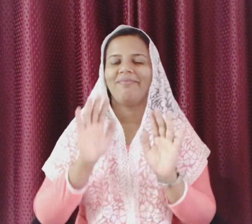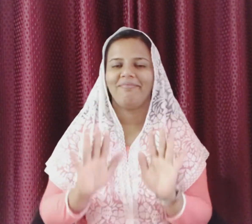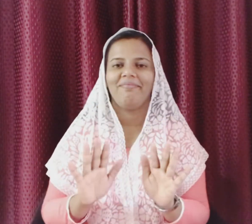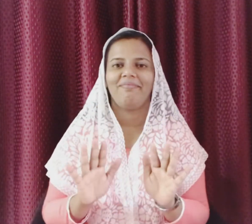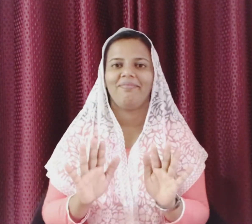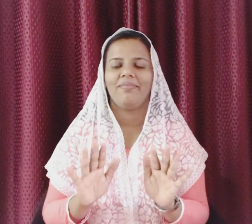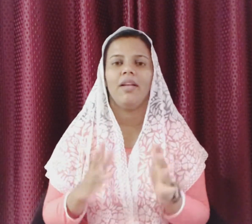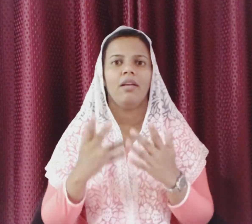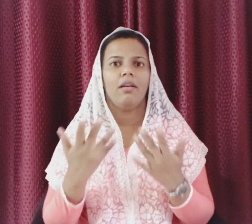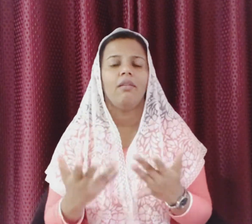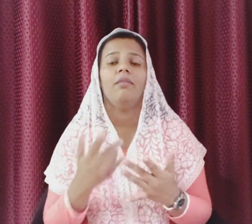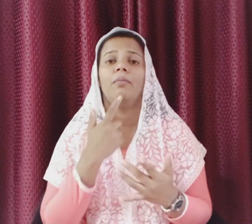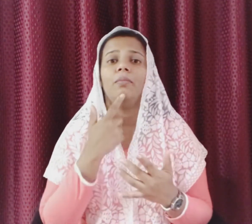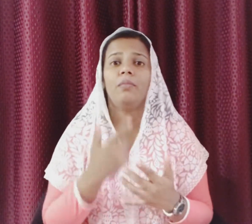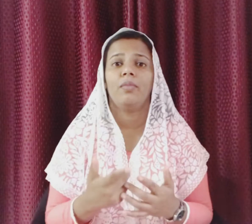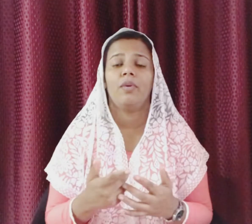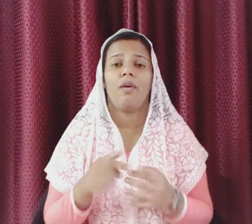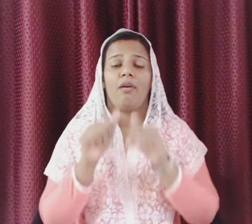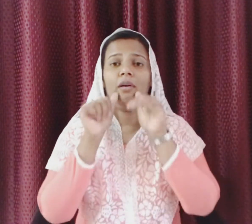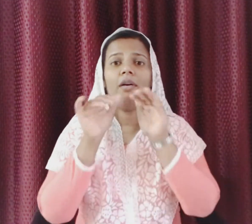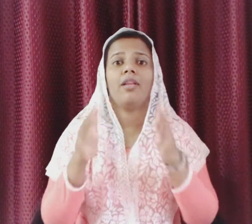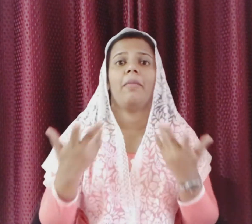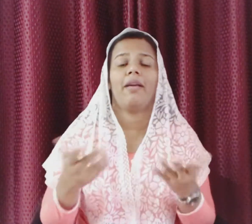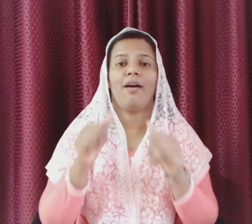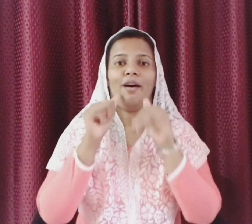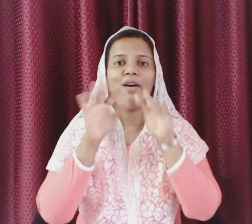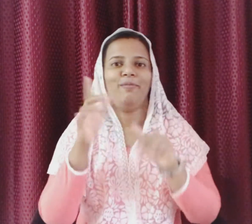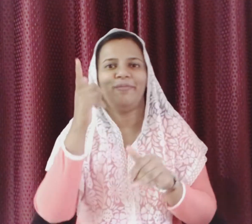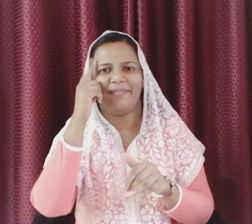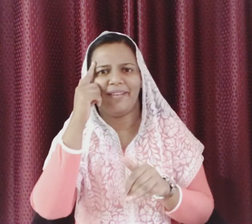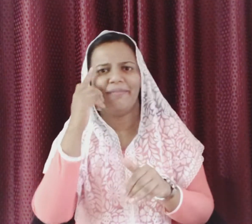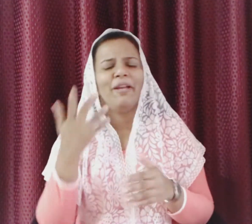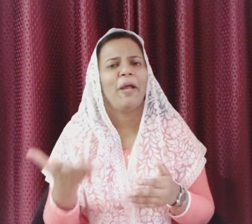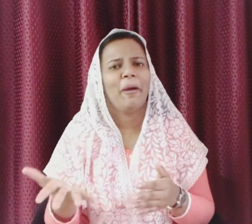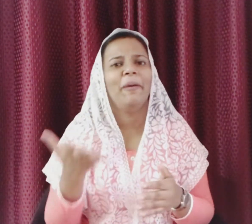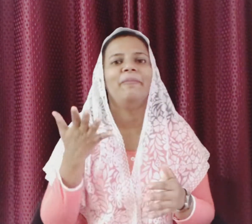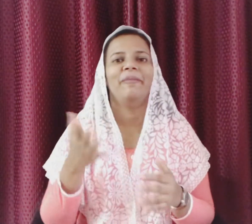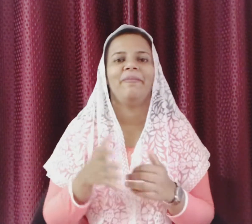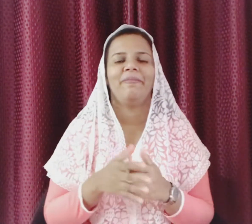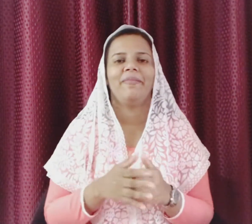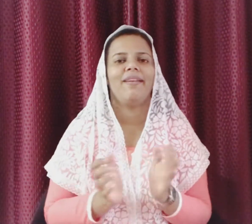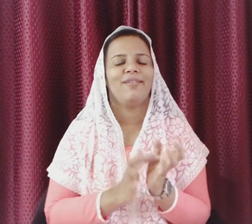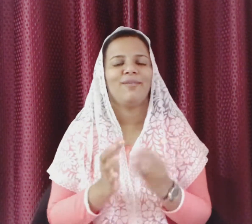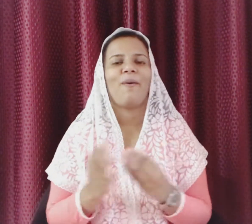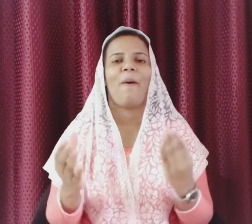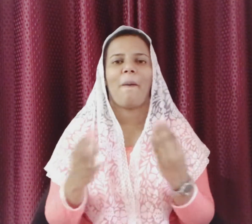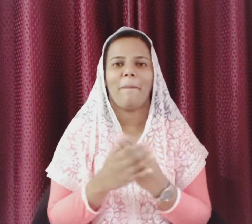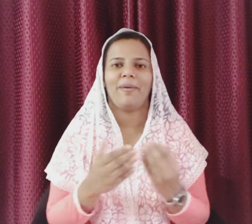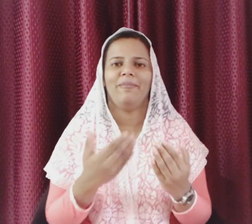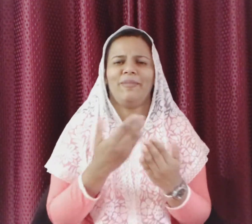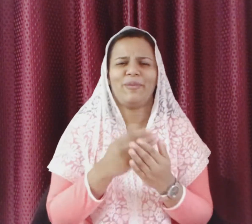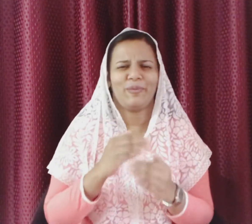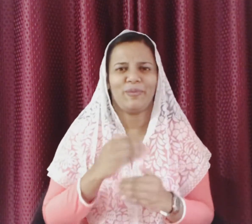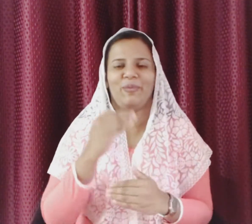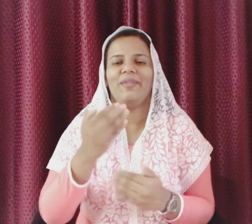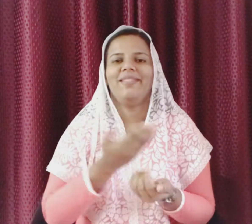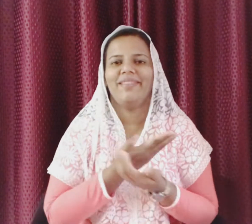അപ്പം എന്നിട്ട് നമ്മൾ പറയുക എങ്ങനെ അഭിവൃദ്ധി പ്രാപിക്കണം. അഭിവൃദ്ധി പ്രാപിക്കാൻ സോ സിമ്പിൾ, ദൈവത്തിങ്കിലേക്ക് അടുക്കുക, കർത്താവിനെ കൂടുതൽ സ്നേഹിക്കുക, കർത്താവിനെ